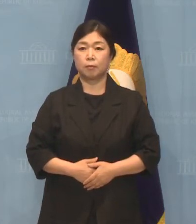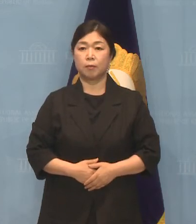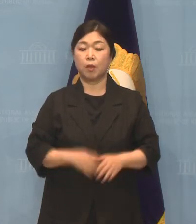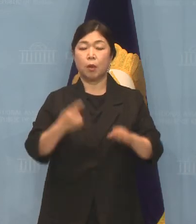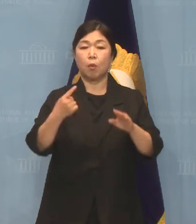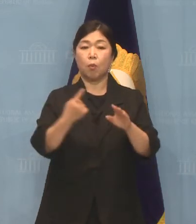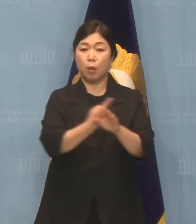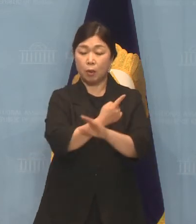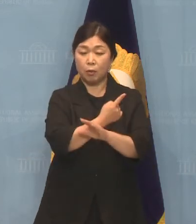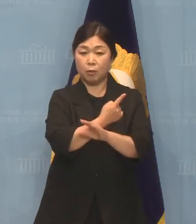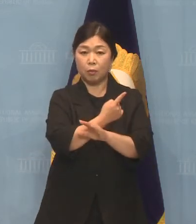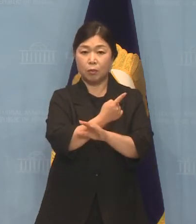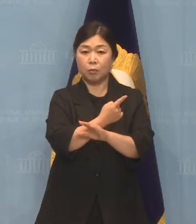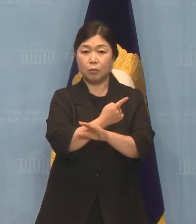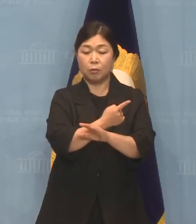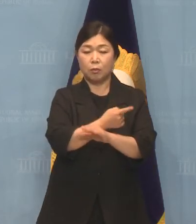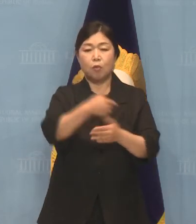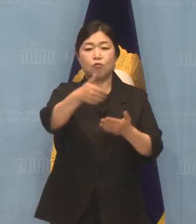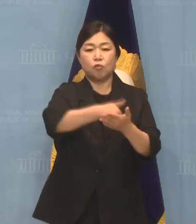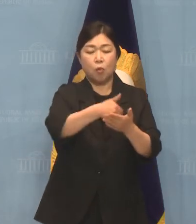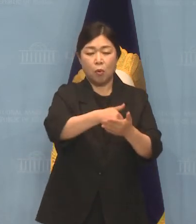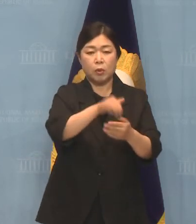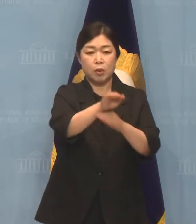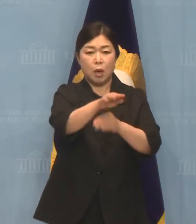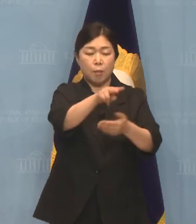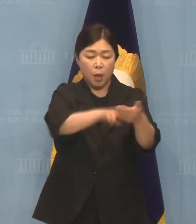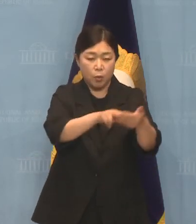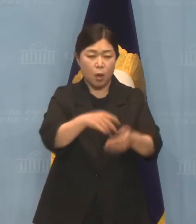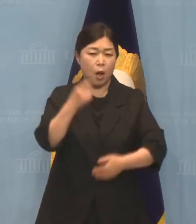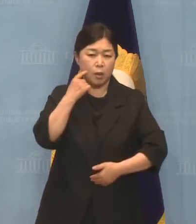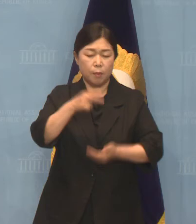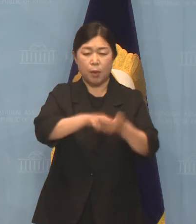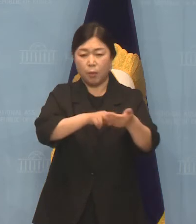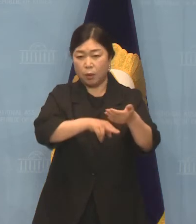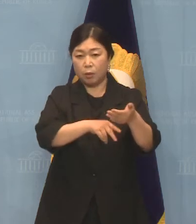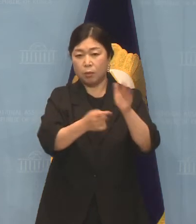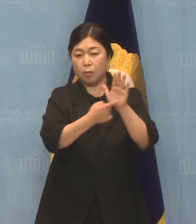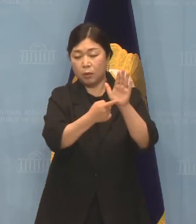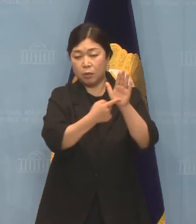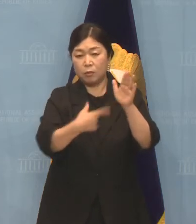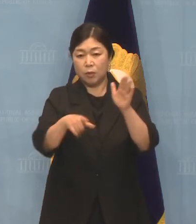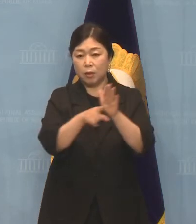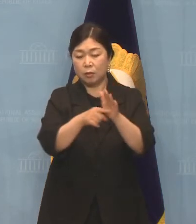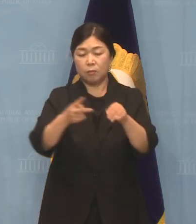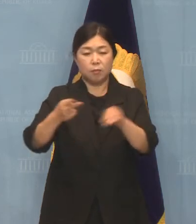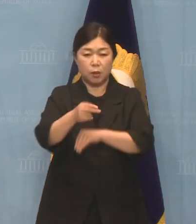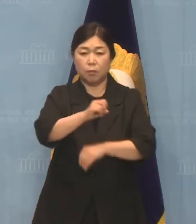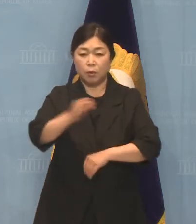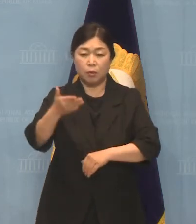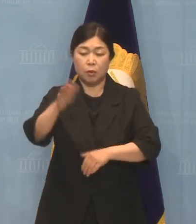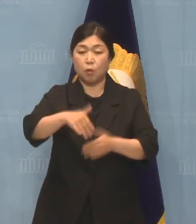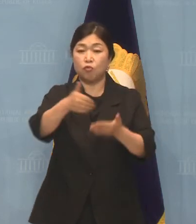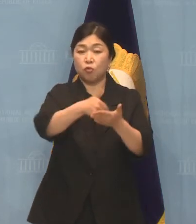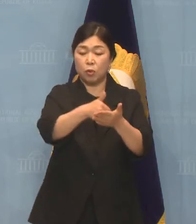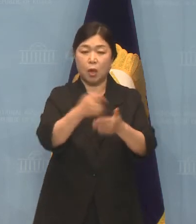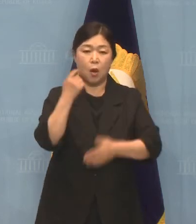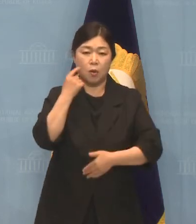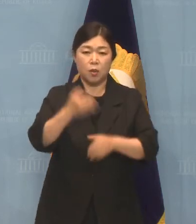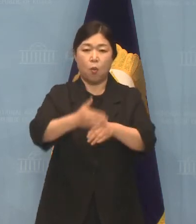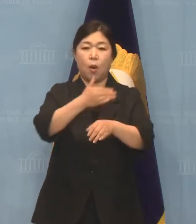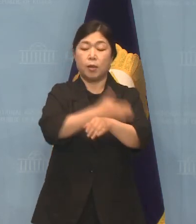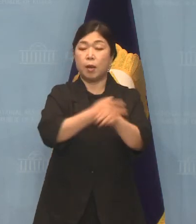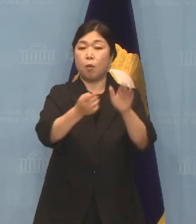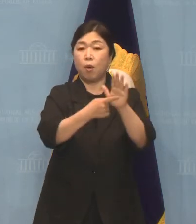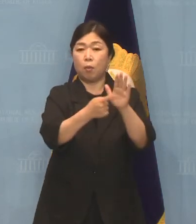이 외에도 중고차 매물, 허위 매물 근절을 위해서 중고차 거짓, 과장 광고